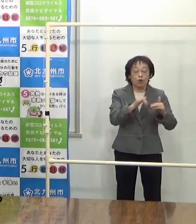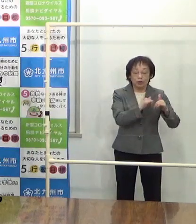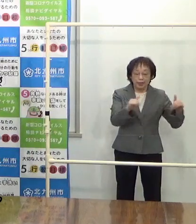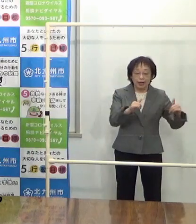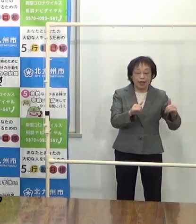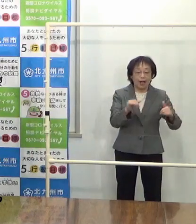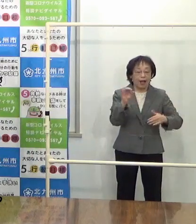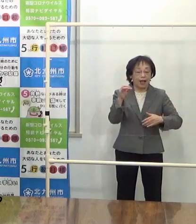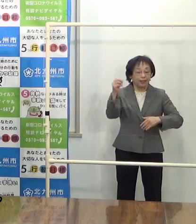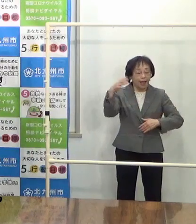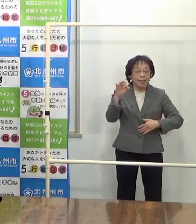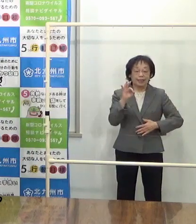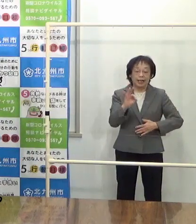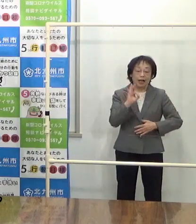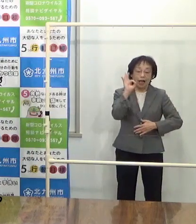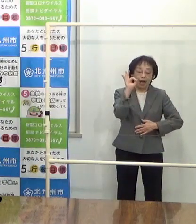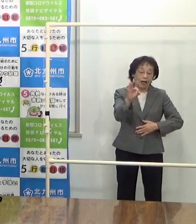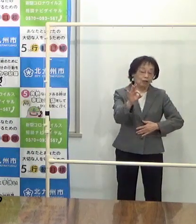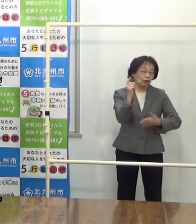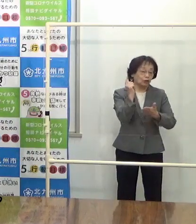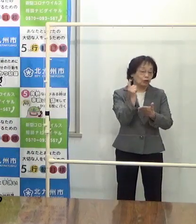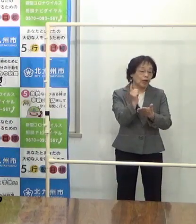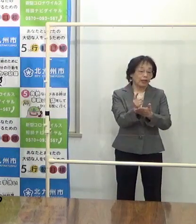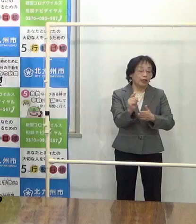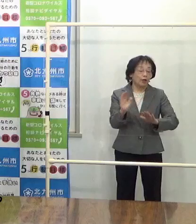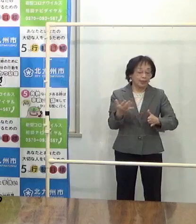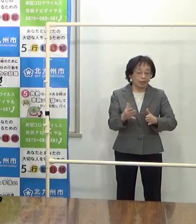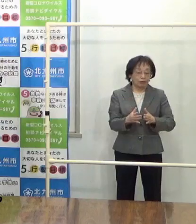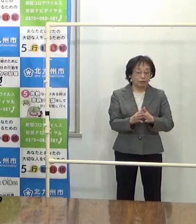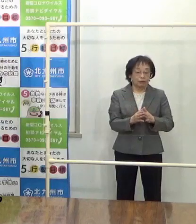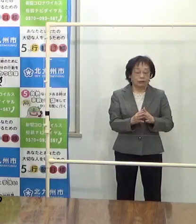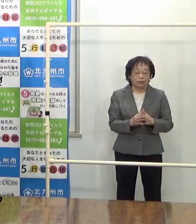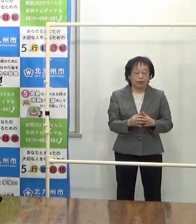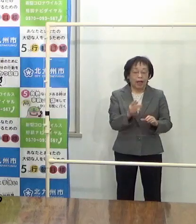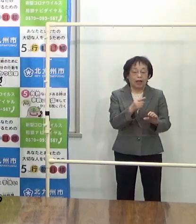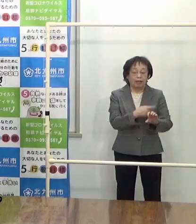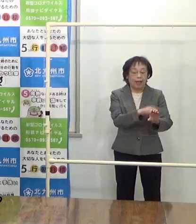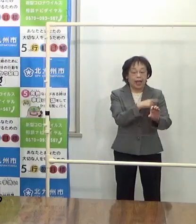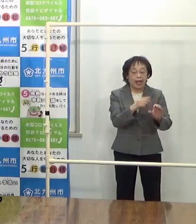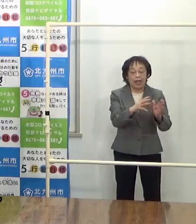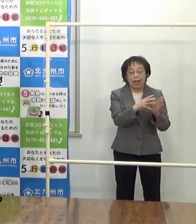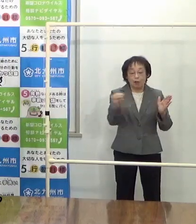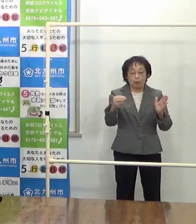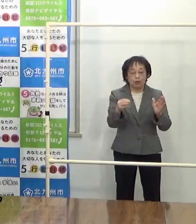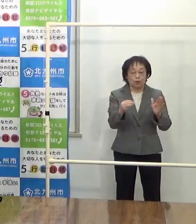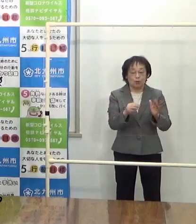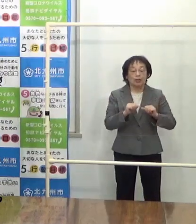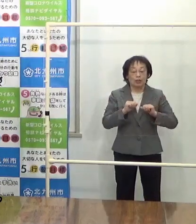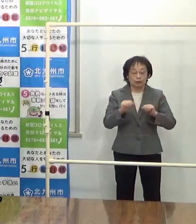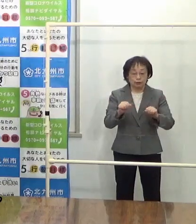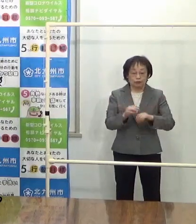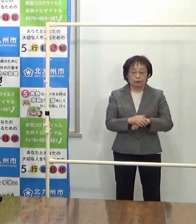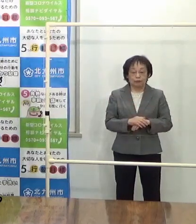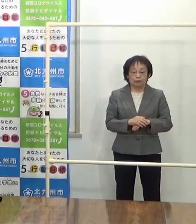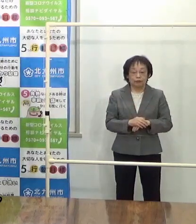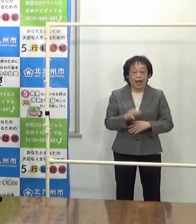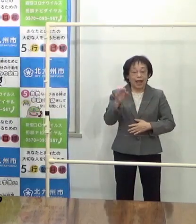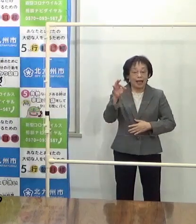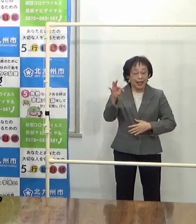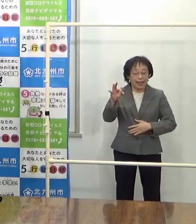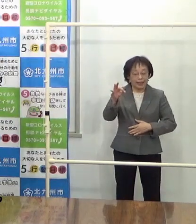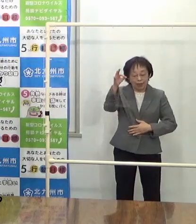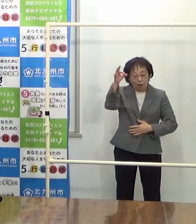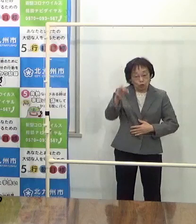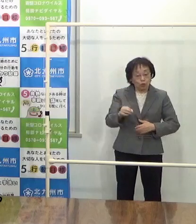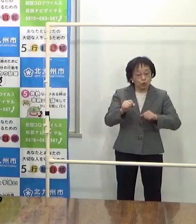だけのいわゆる第三者所有モデルの導入を図ることです。こうした電気代の低減